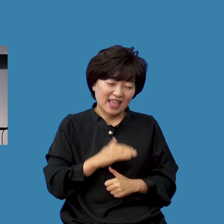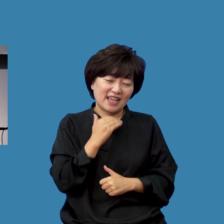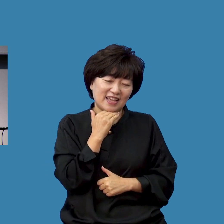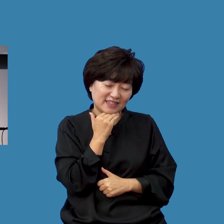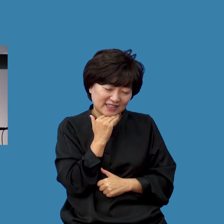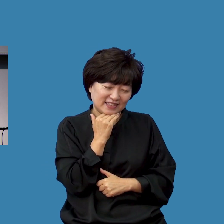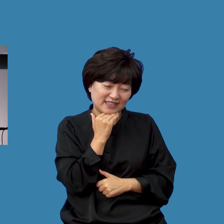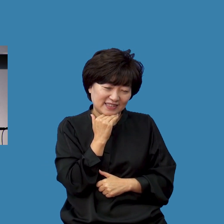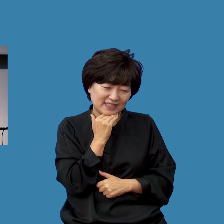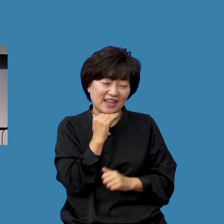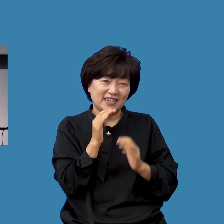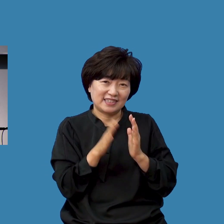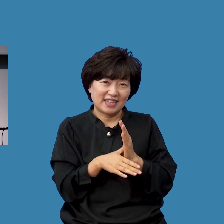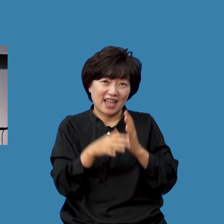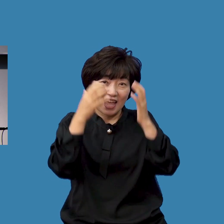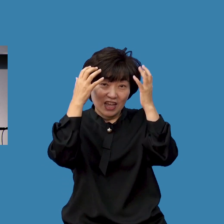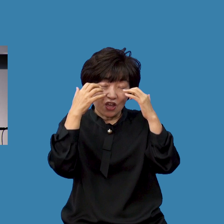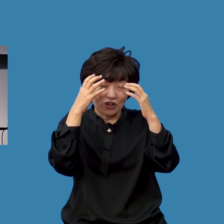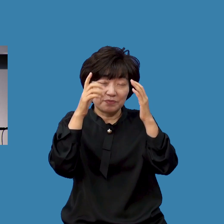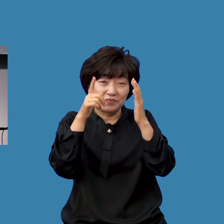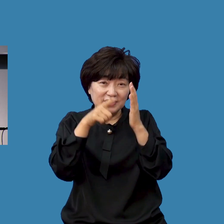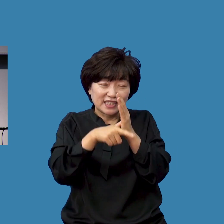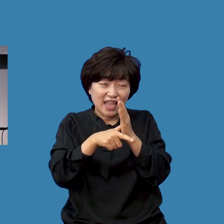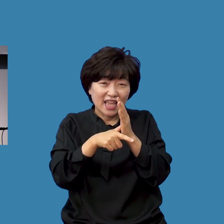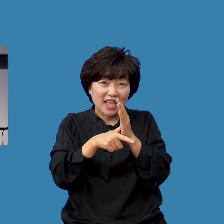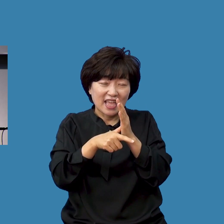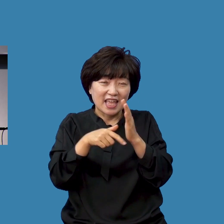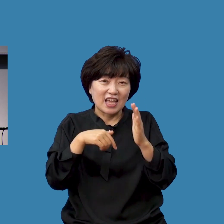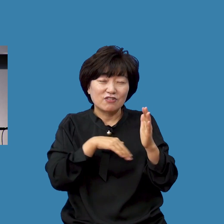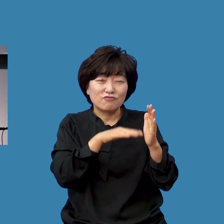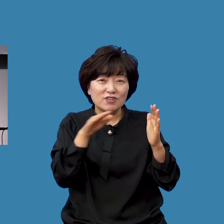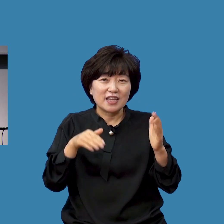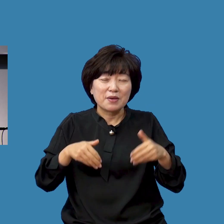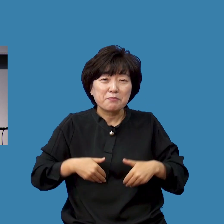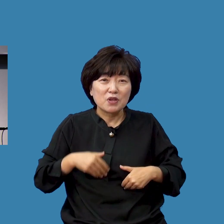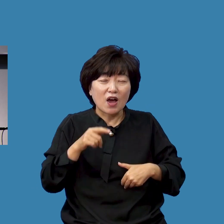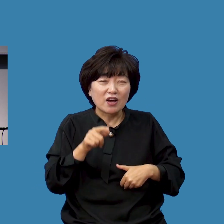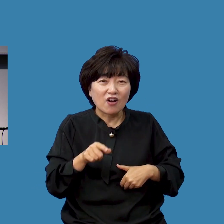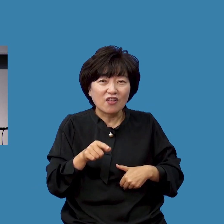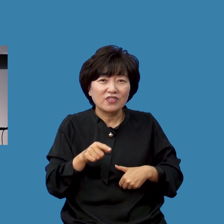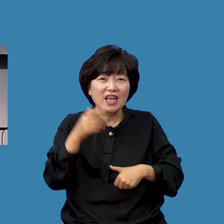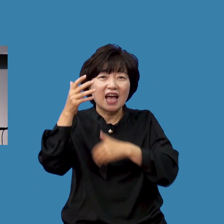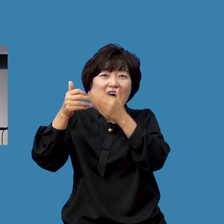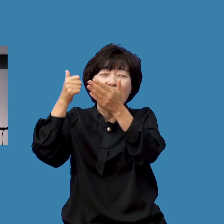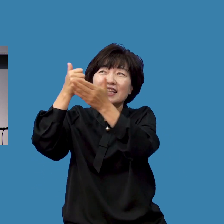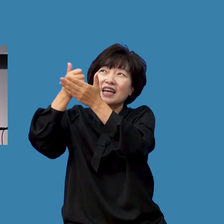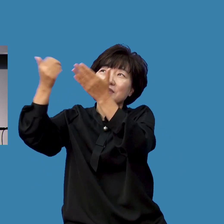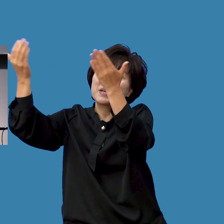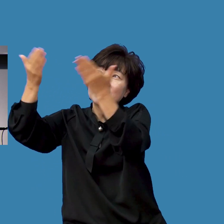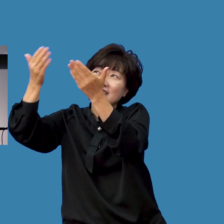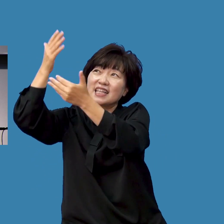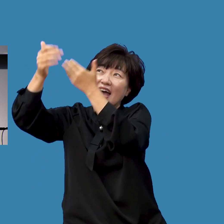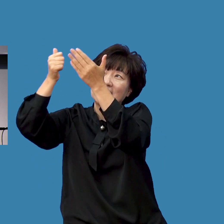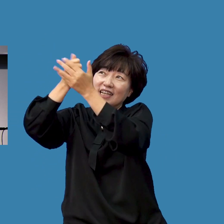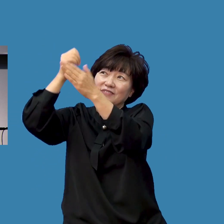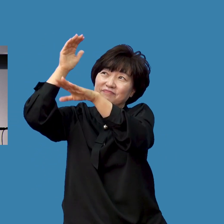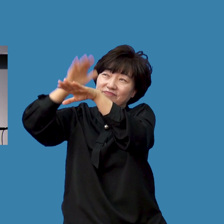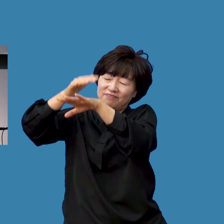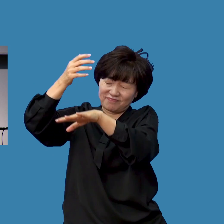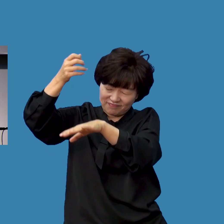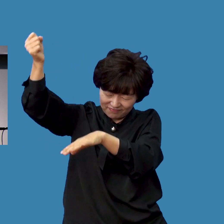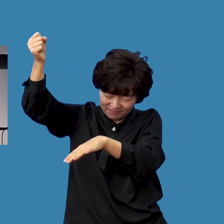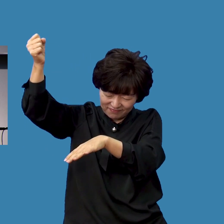그냥 인내하면서 기다려야 될 때입니다. 그래서 여름에 우리에게 필요한 스피릿은 뭐냐면 하나님의